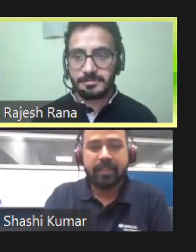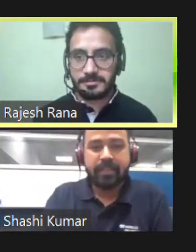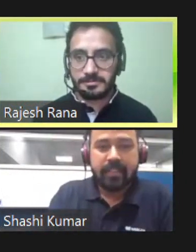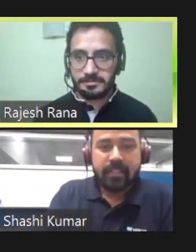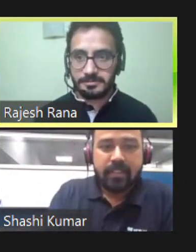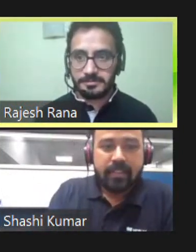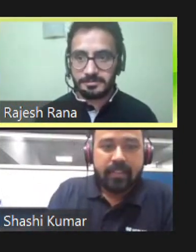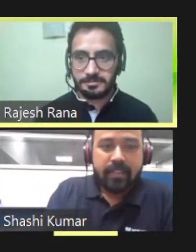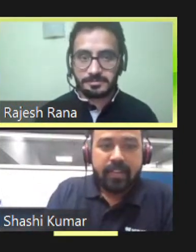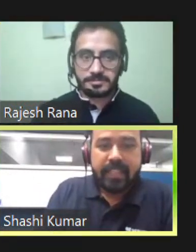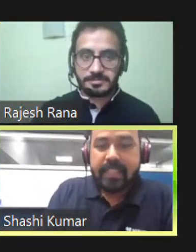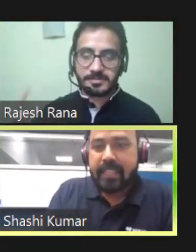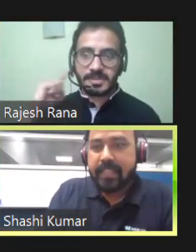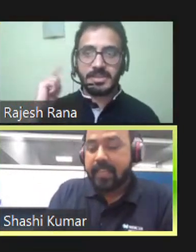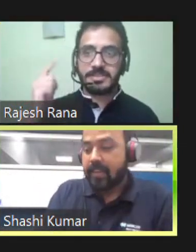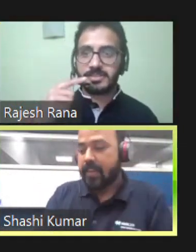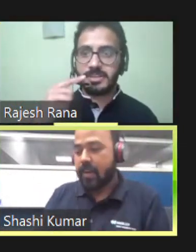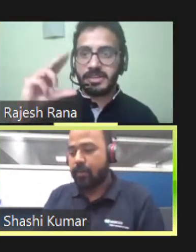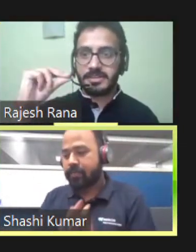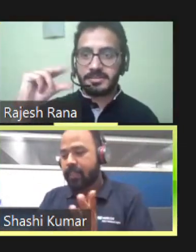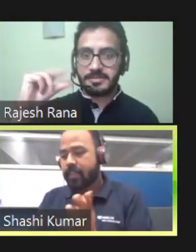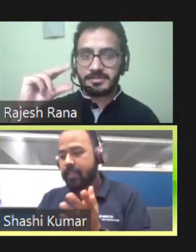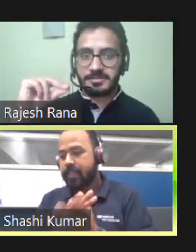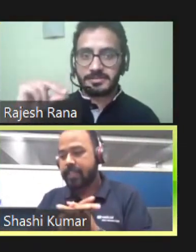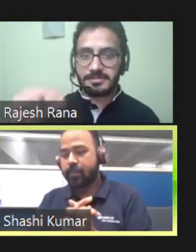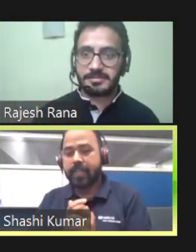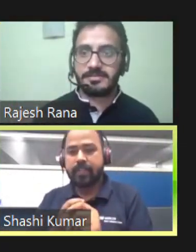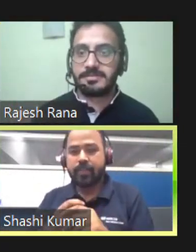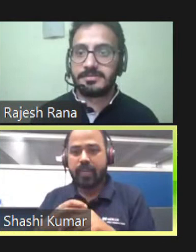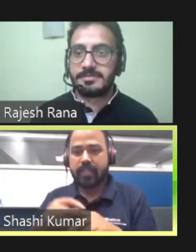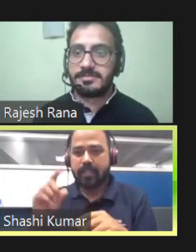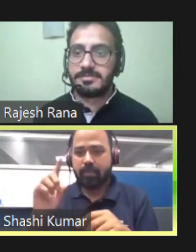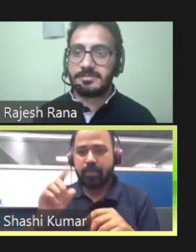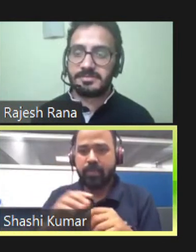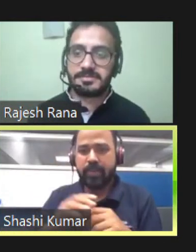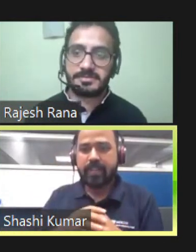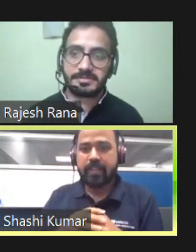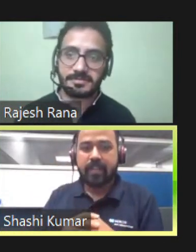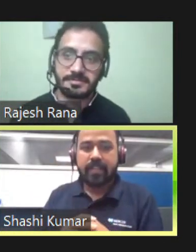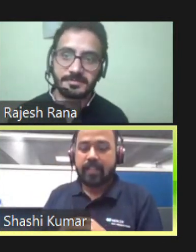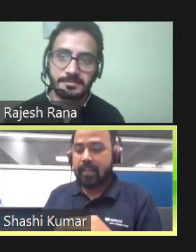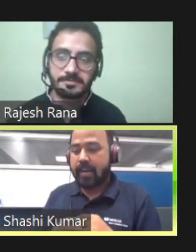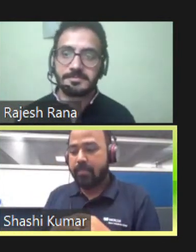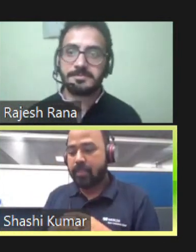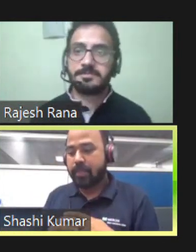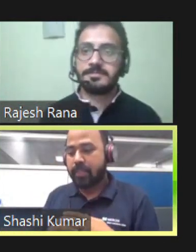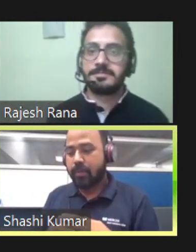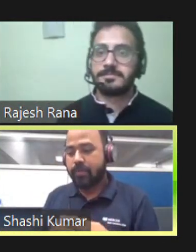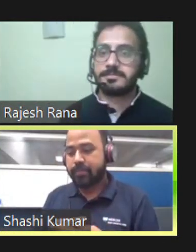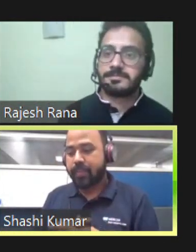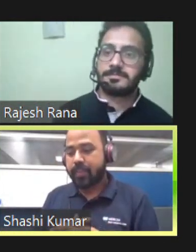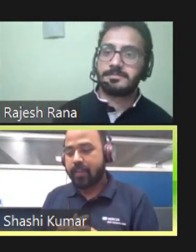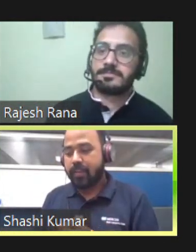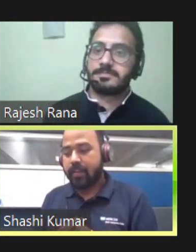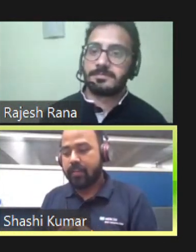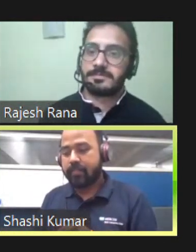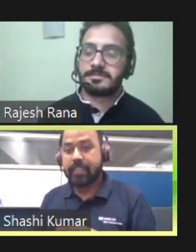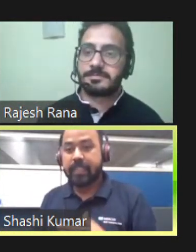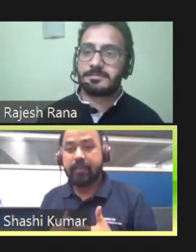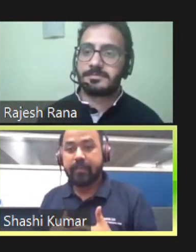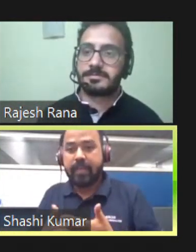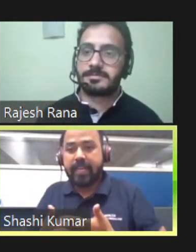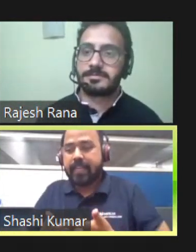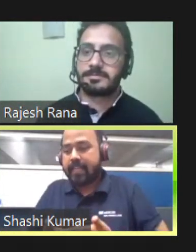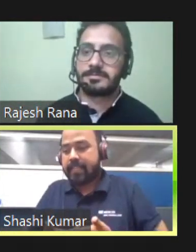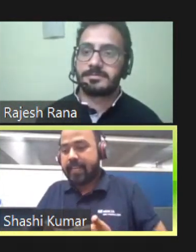लिए। See and tell. It's now, like guys, okay. So another one point, आप मुझे बताओ